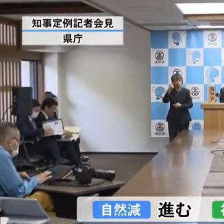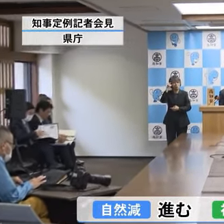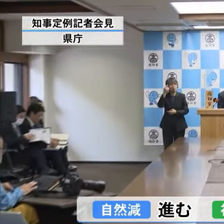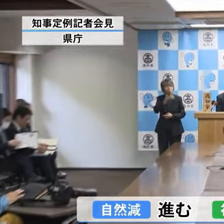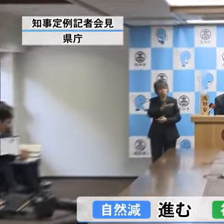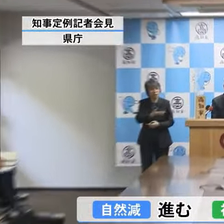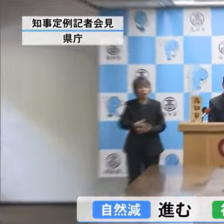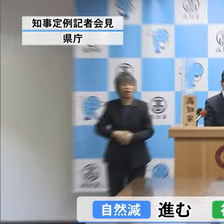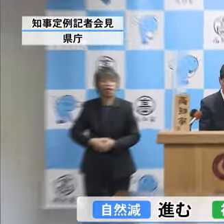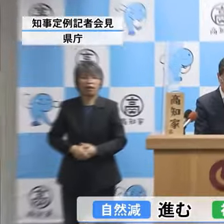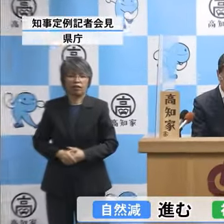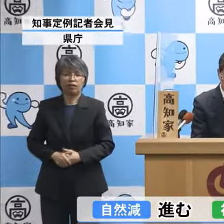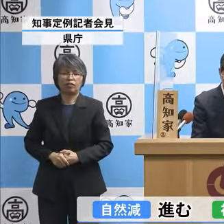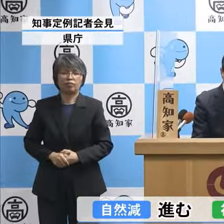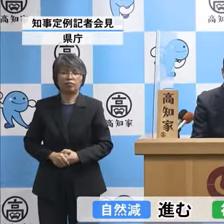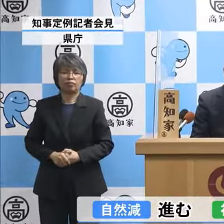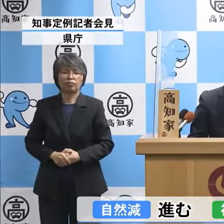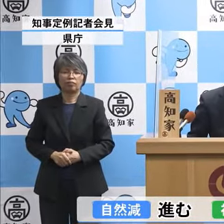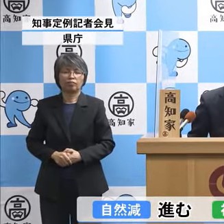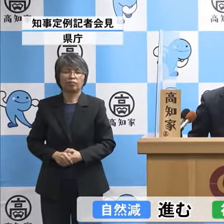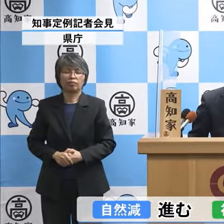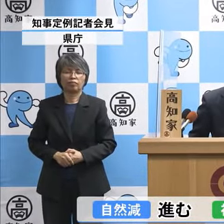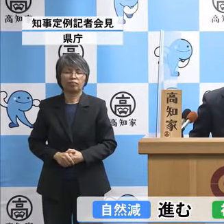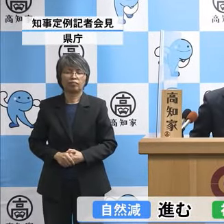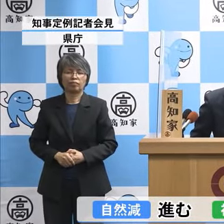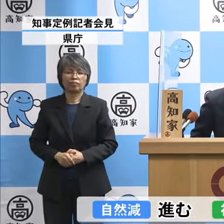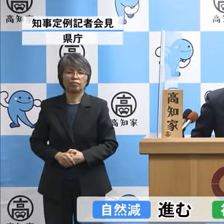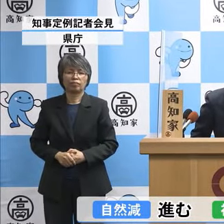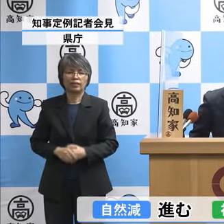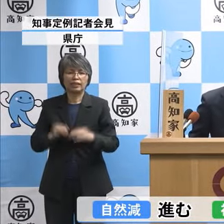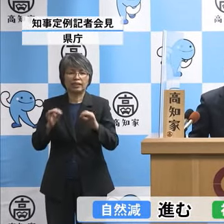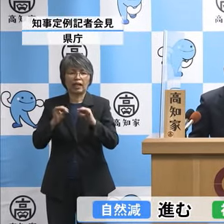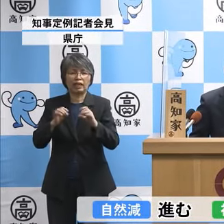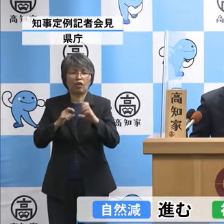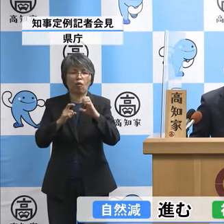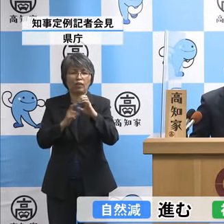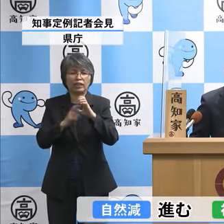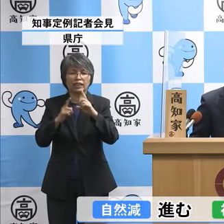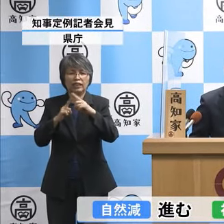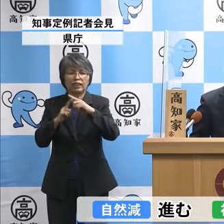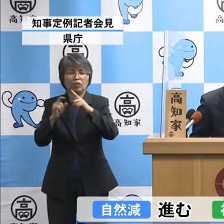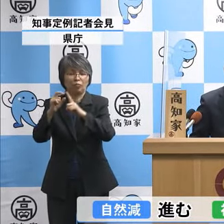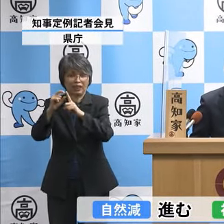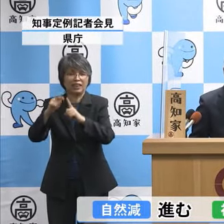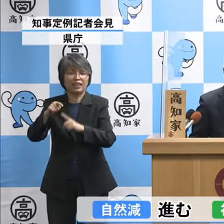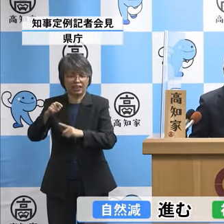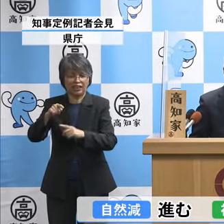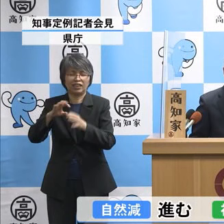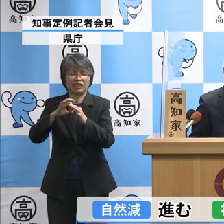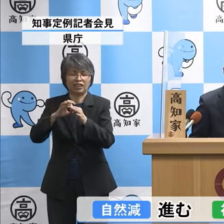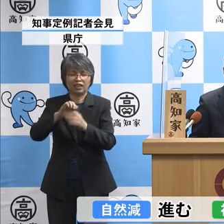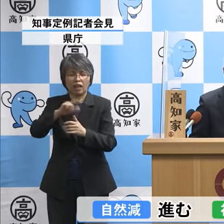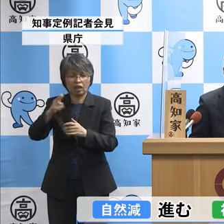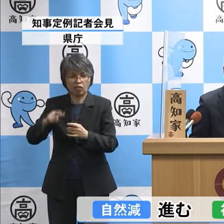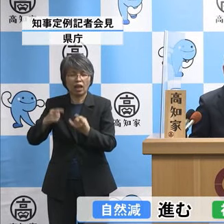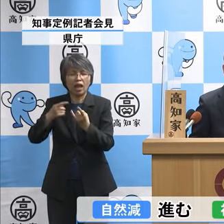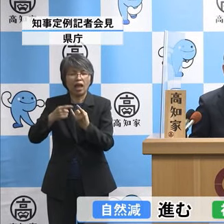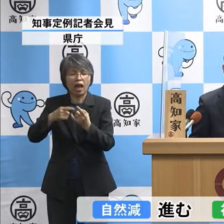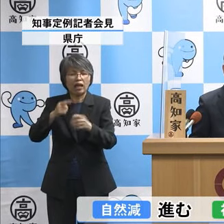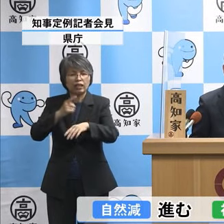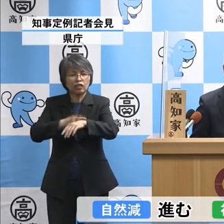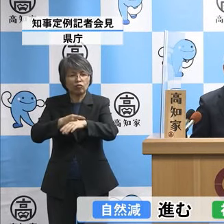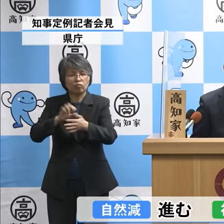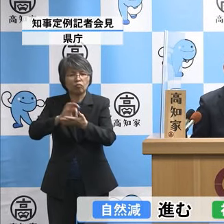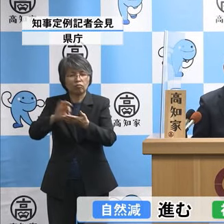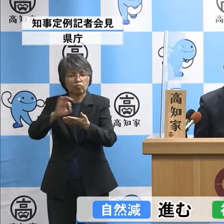回る自然減が進んだ一方で、県外への転出が転入を上回る社会減は、外